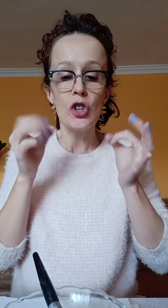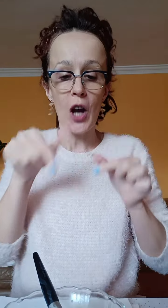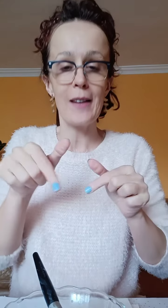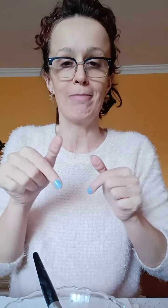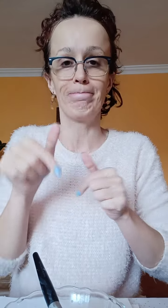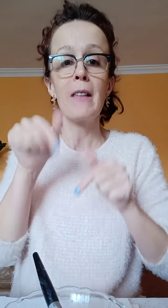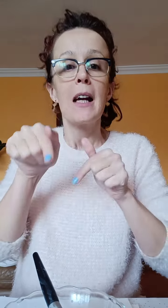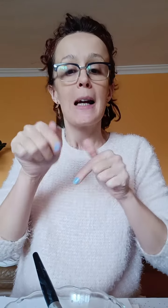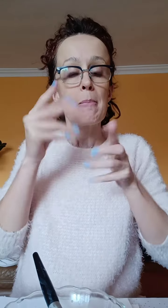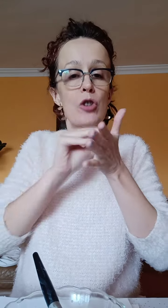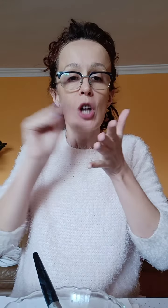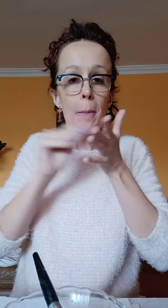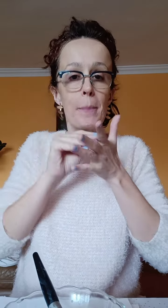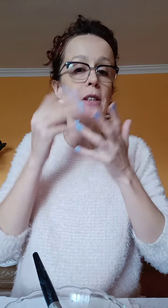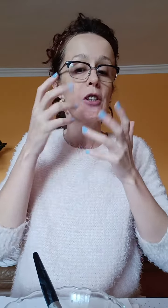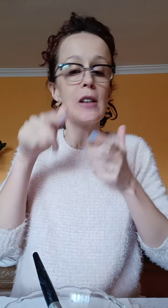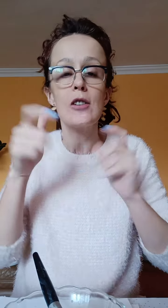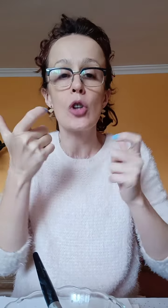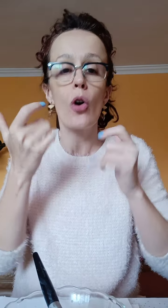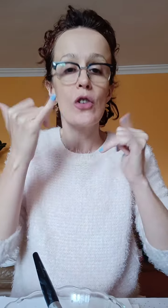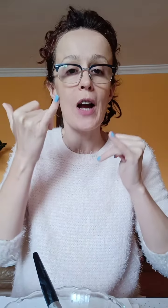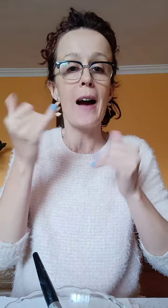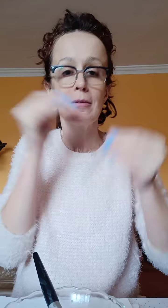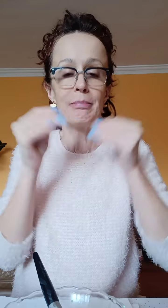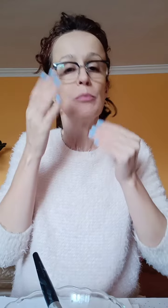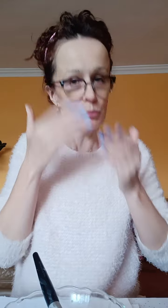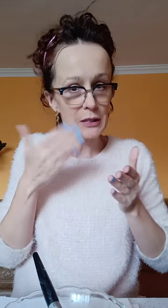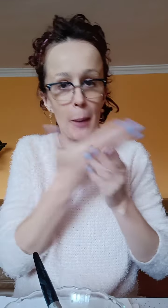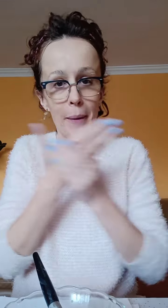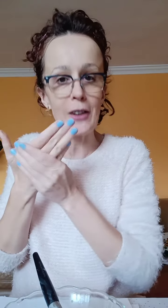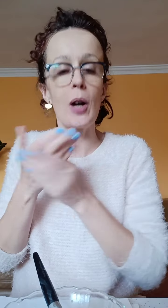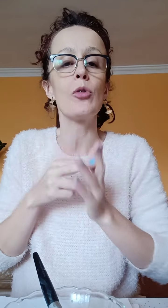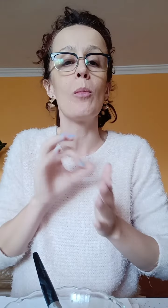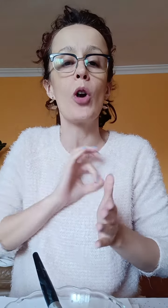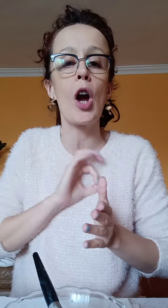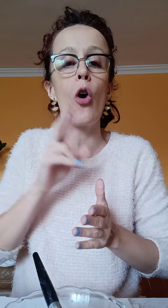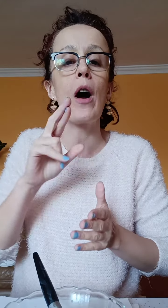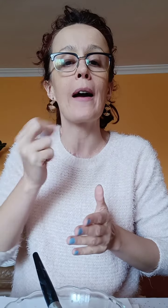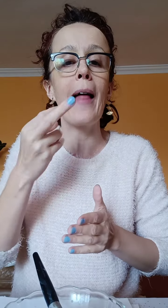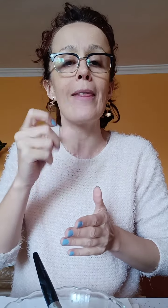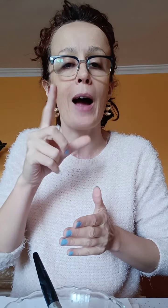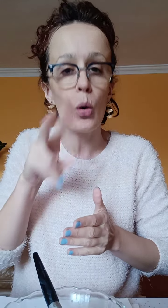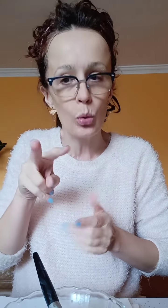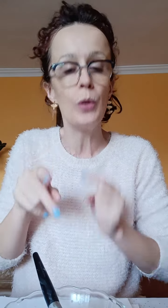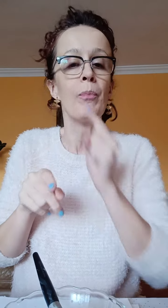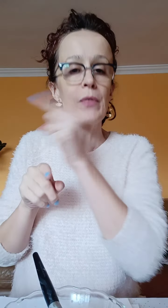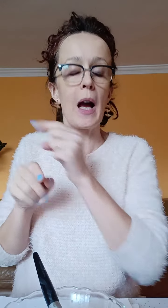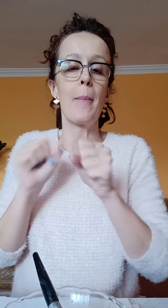Dzisiaj przepis, co jak, zapraszam do mojego kanału. Tam